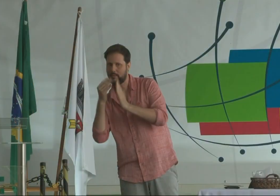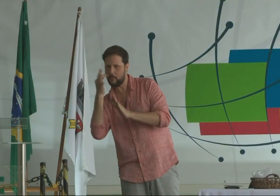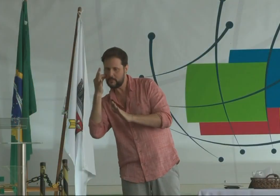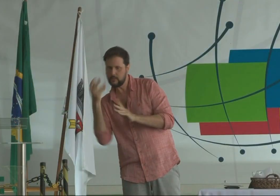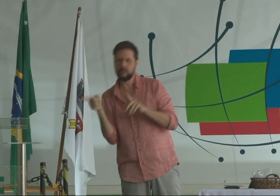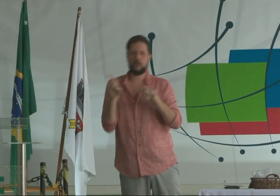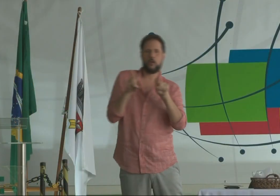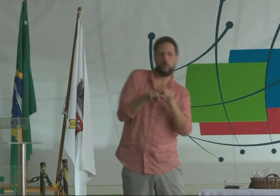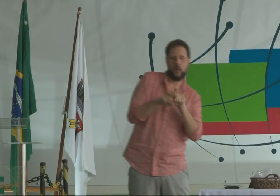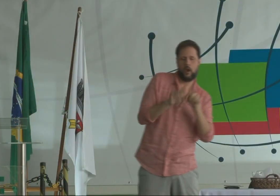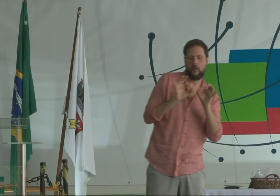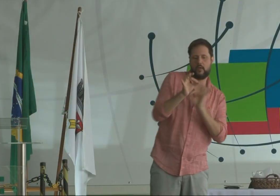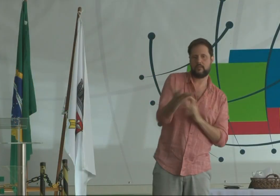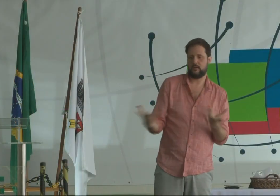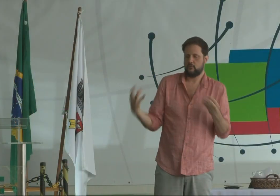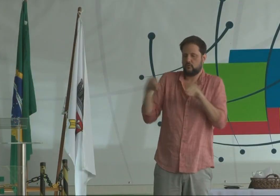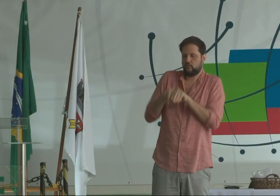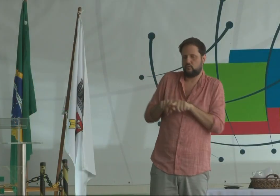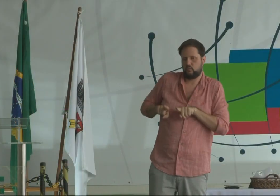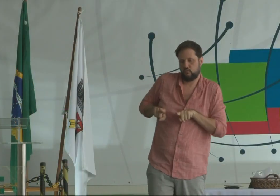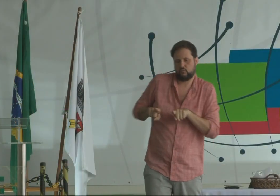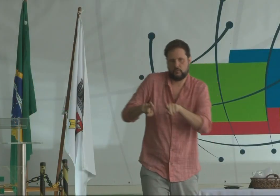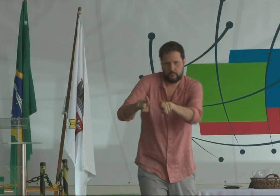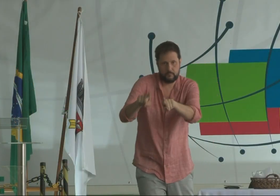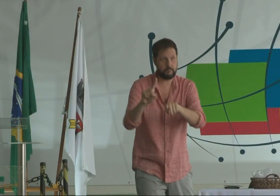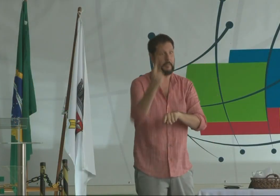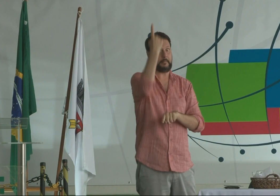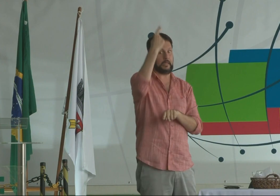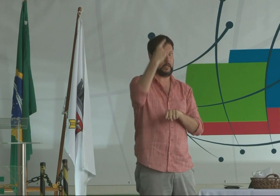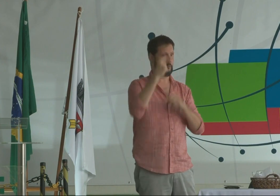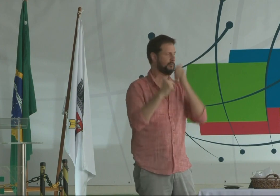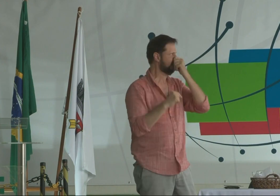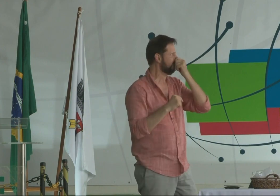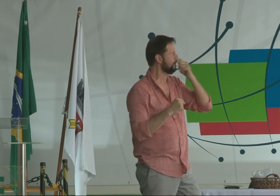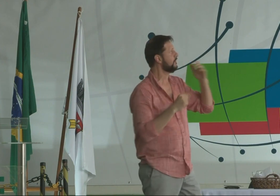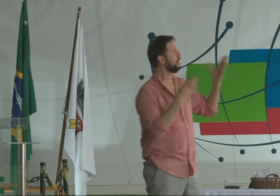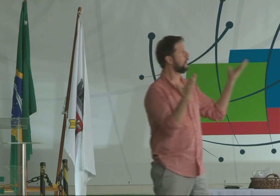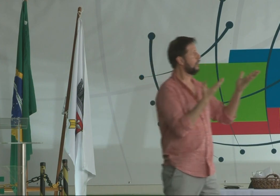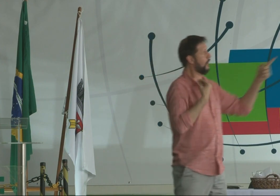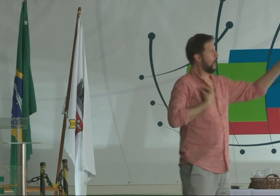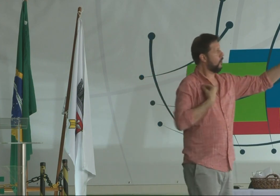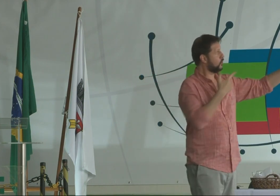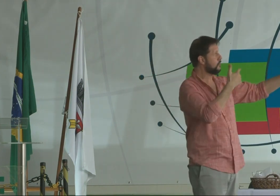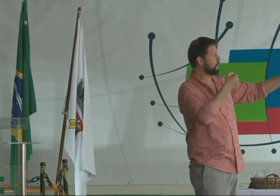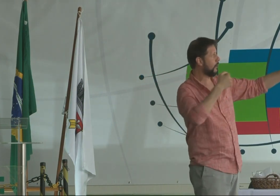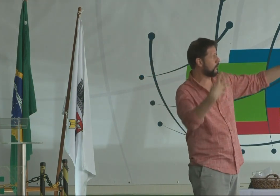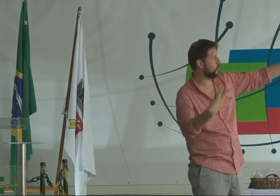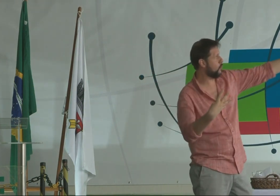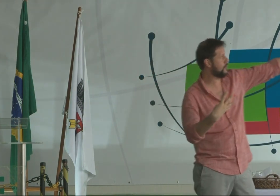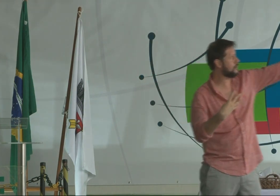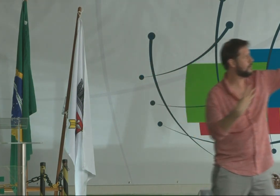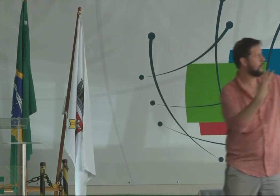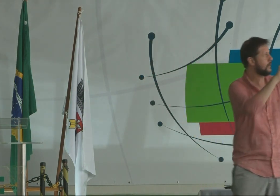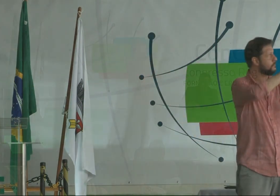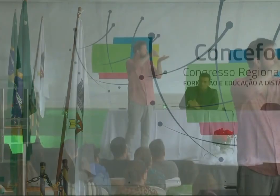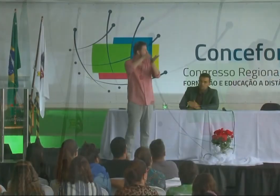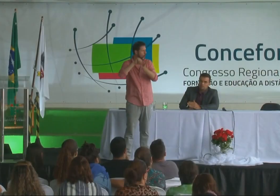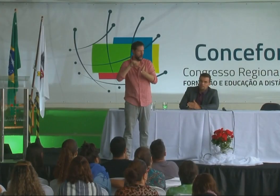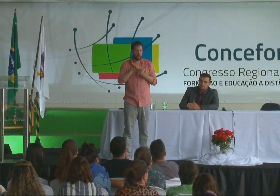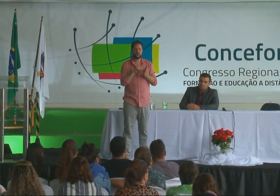polos, esperava-se por todo o Brasil e parceria com outras universidades. Hoje o curso existe para licenciar, não somente na UFSC, mas de forma independente, e outras